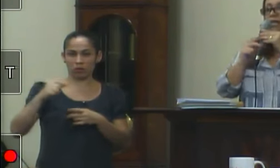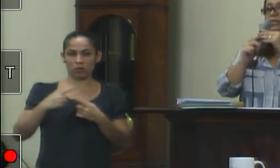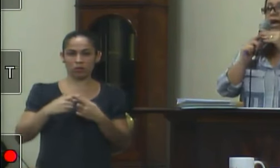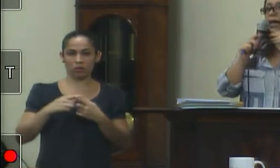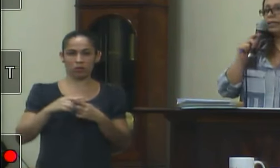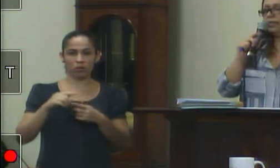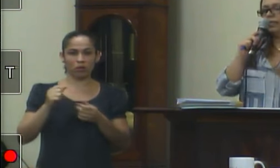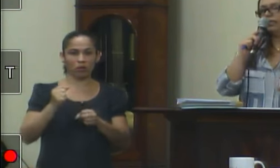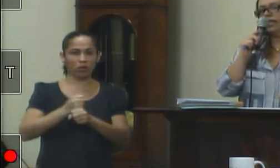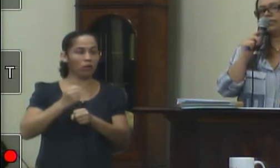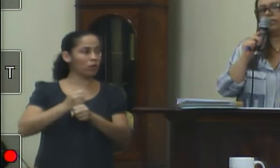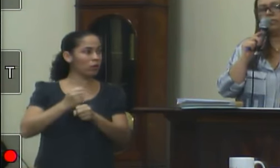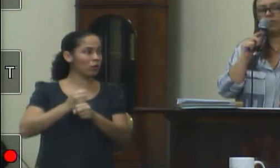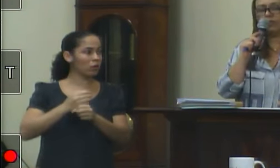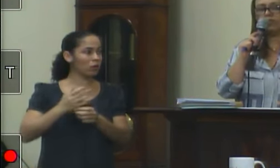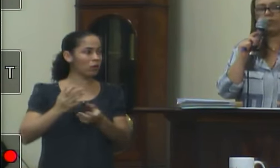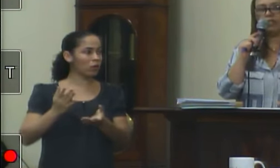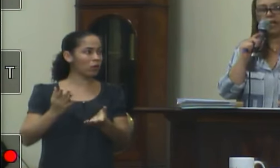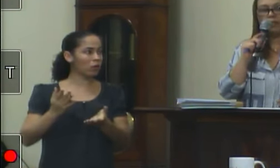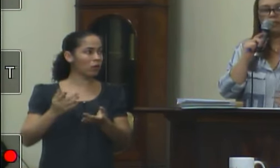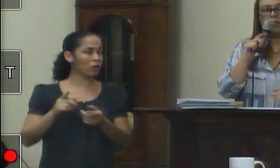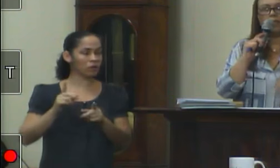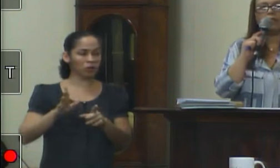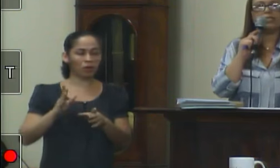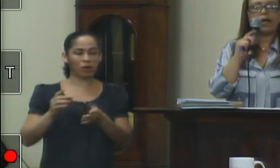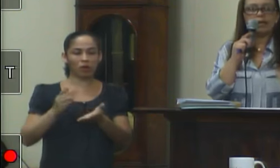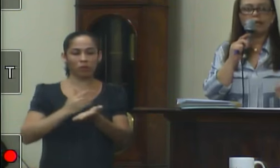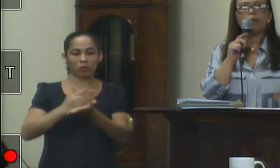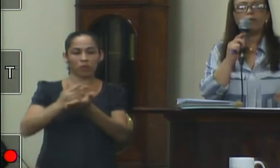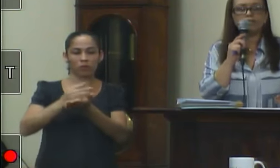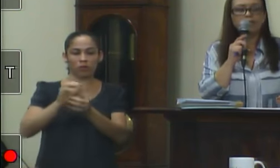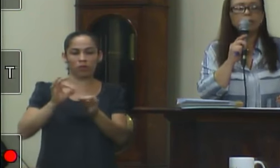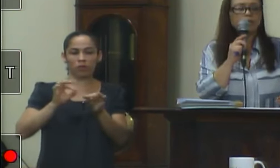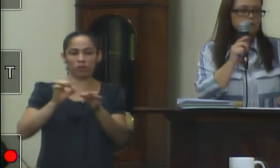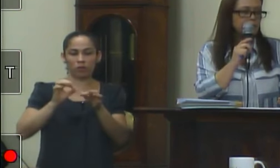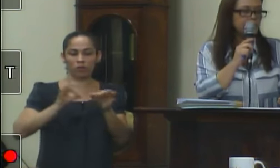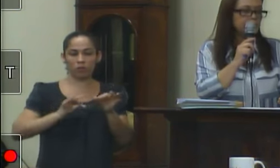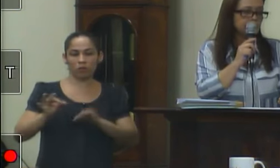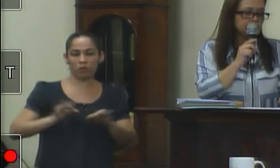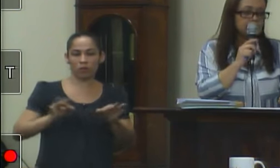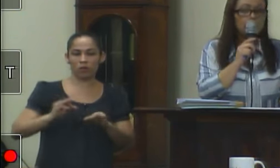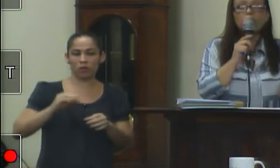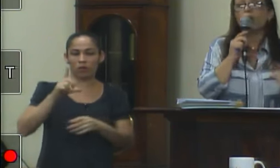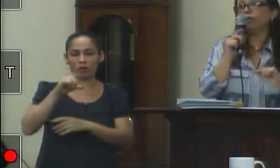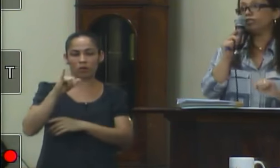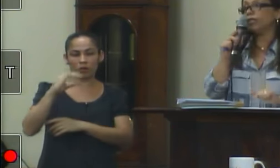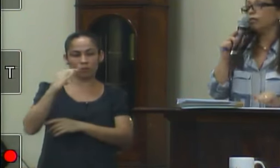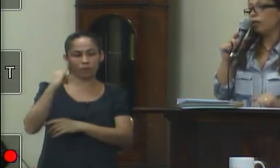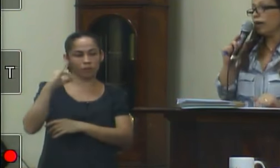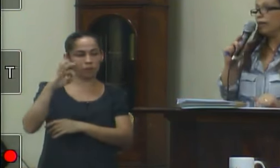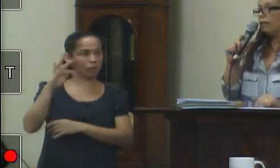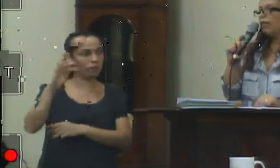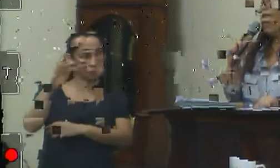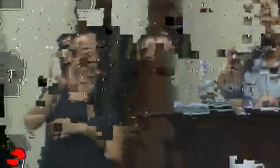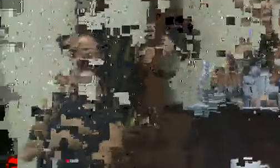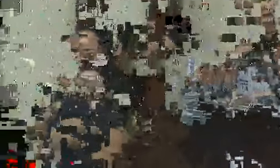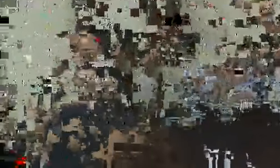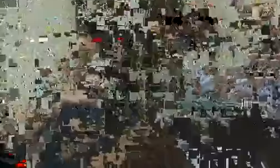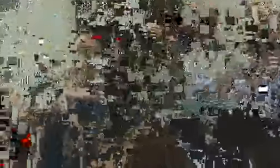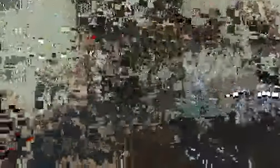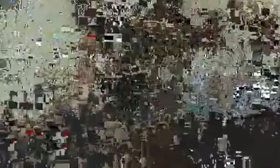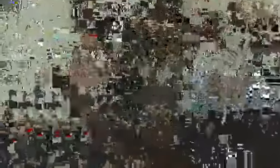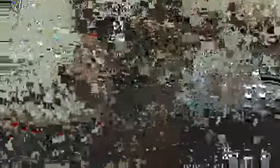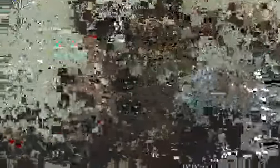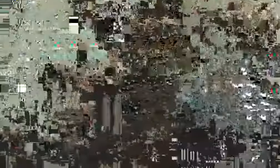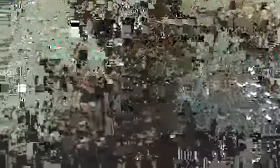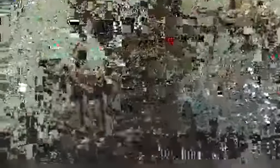até entrada no setor de projetos para começar a elaborar o projeto para ir para a licitação. O dinheiro não caiu ainda. O dinheiro que